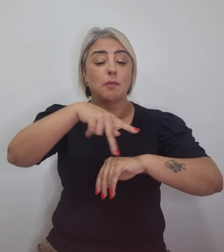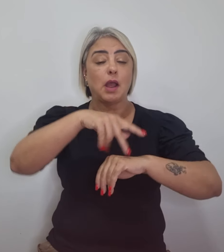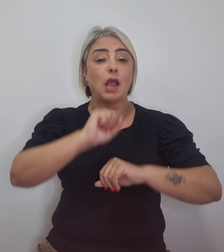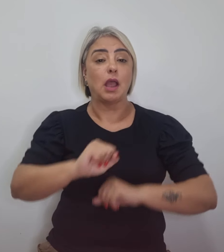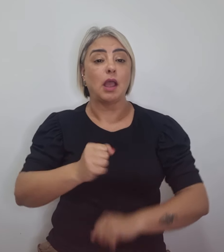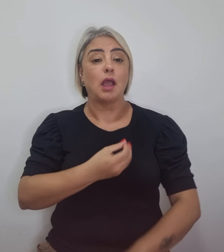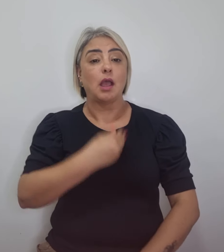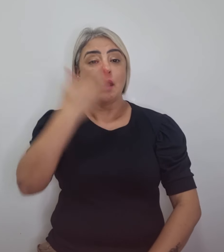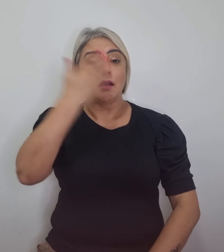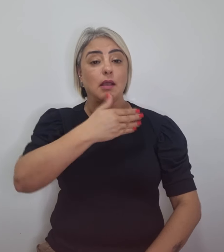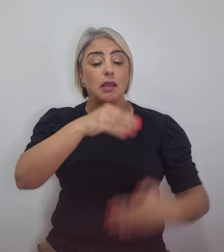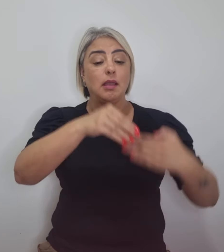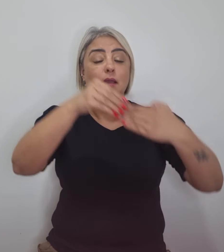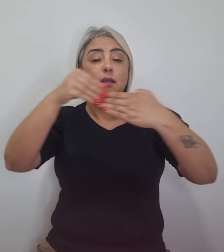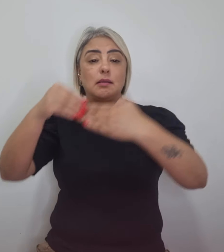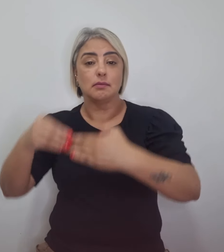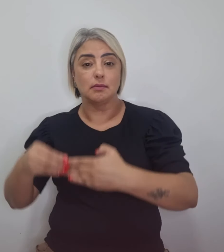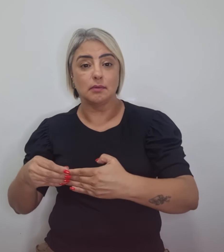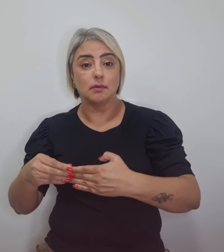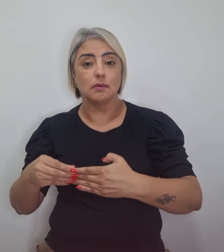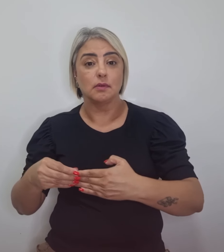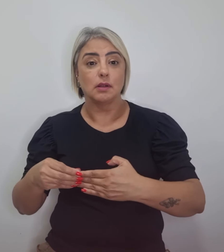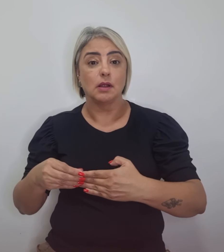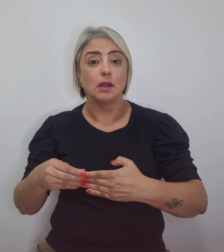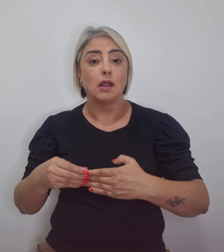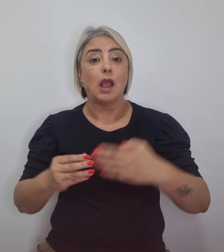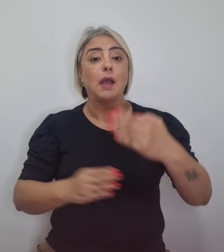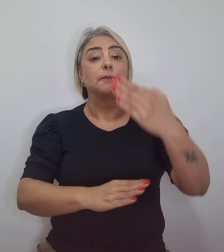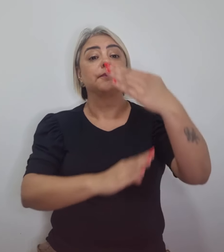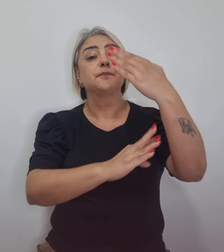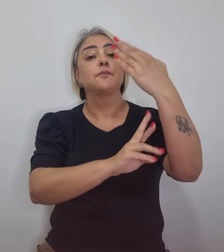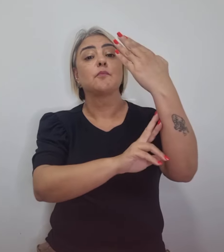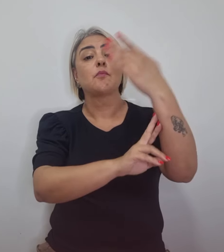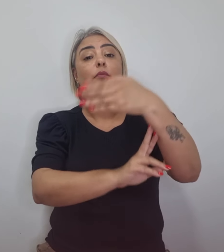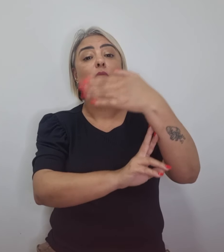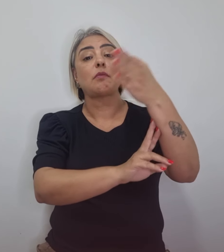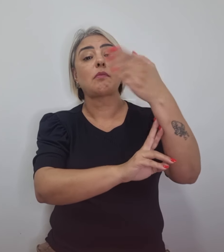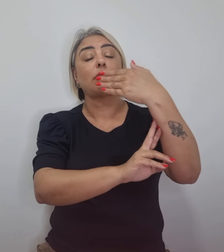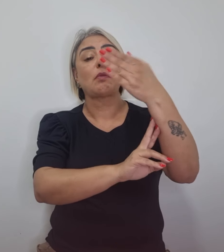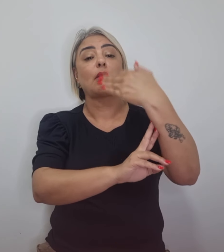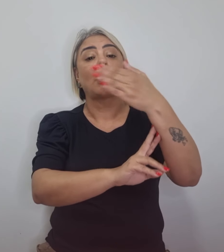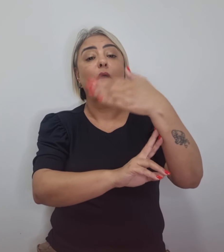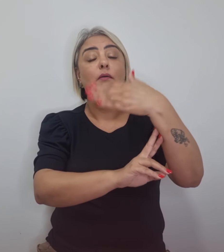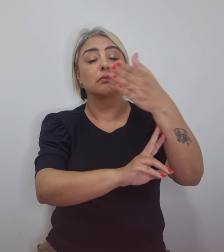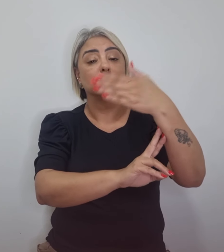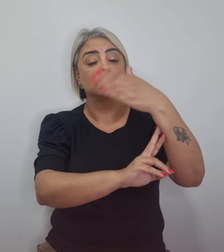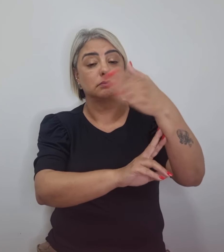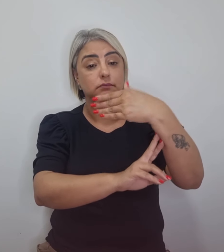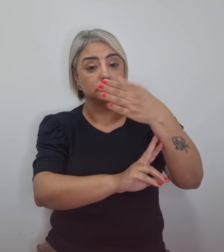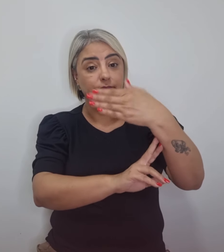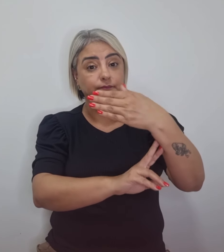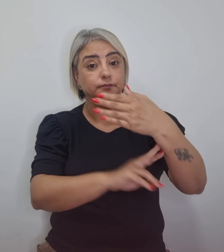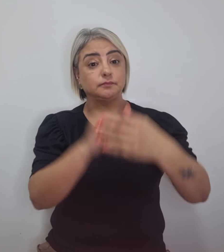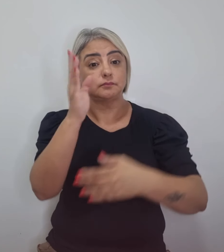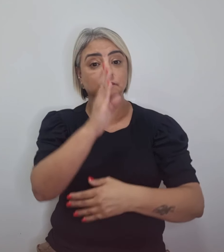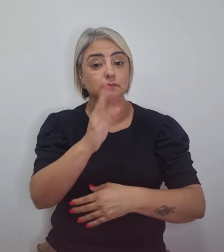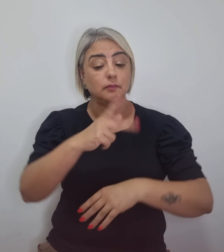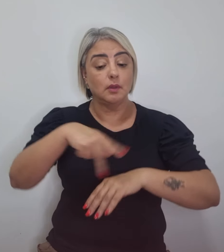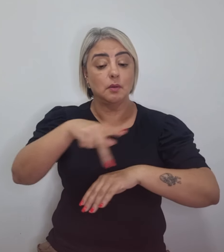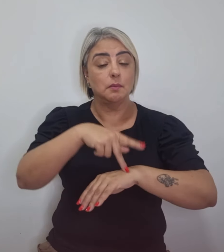encaminhada por meio de consulado ou da representação diplomática do Brasil no país em que